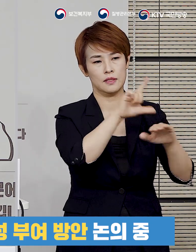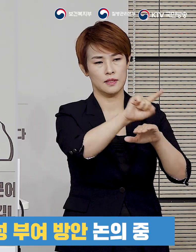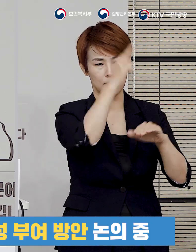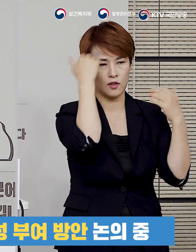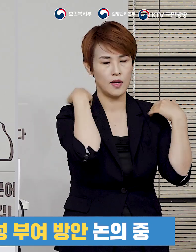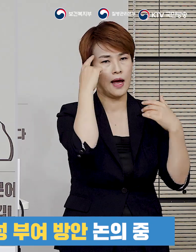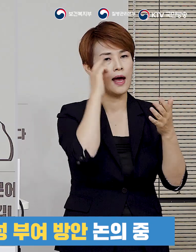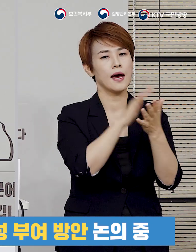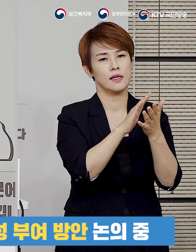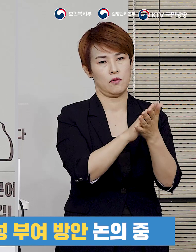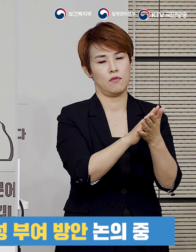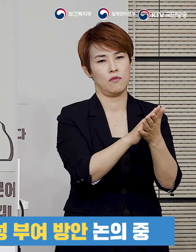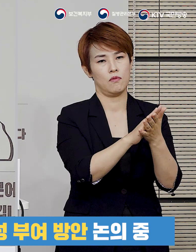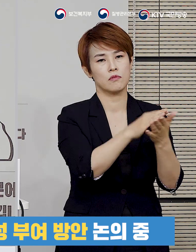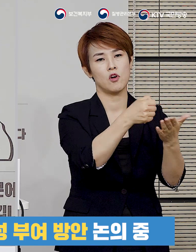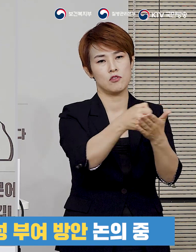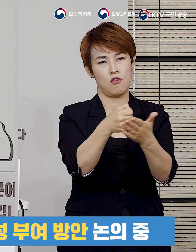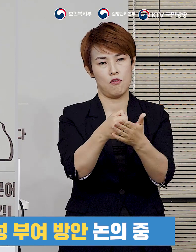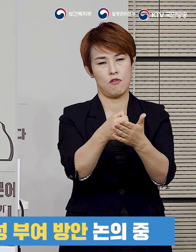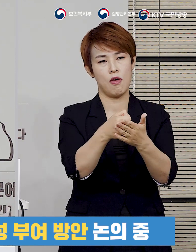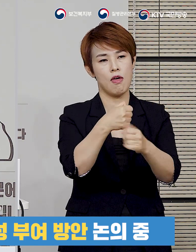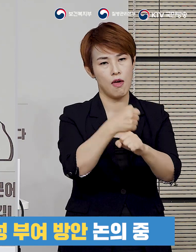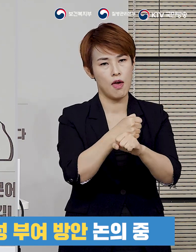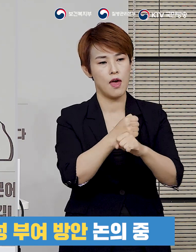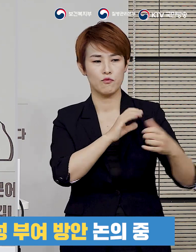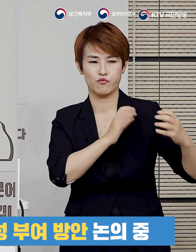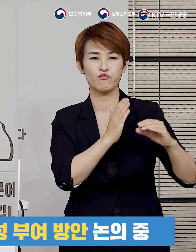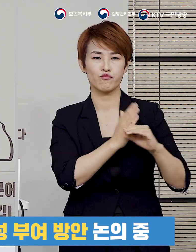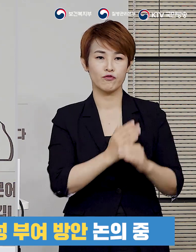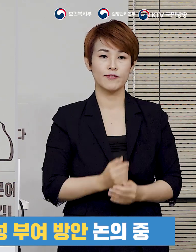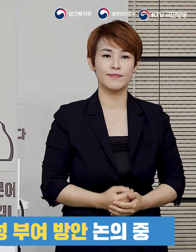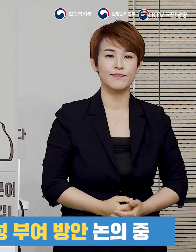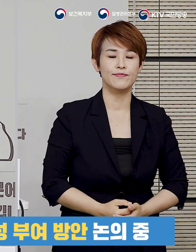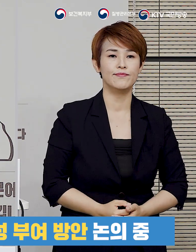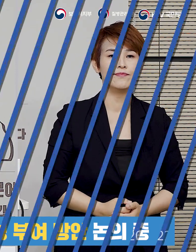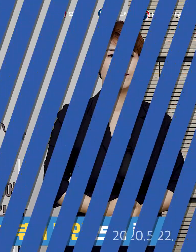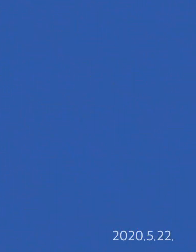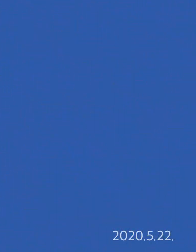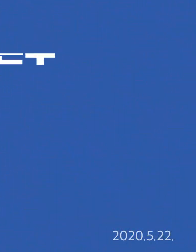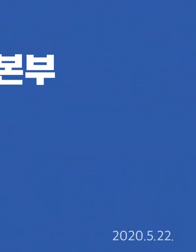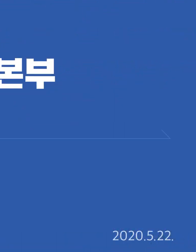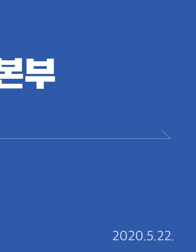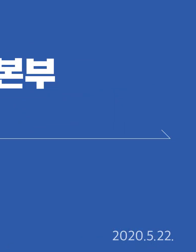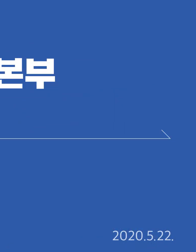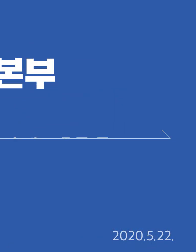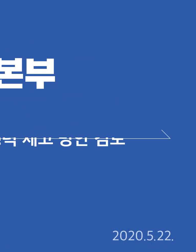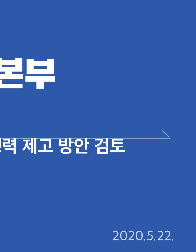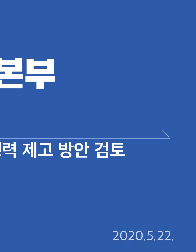융통성을 부여하는 방안까지도 현재 논의하고 있다라는 점을 말씀을 드립니다.